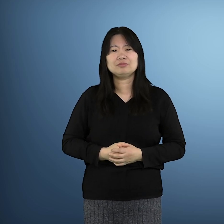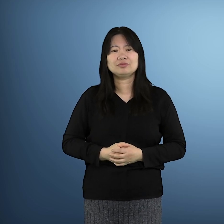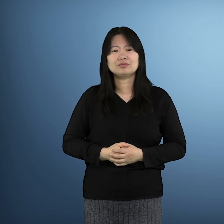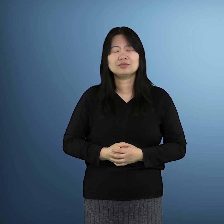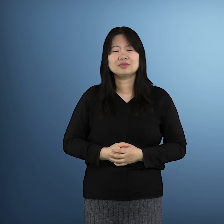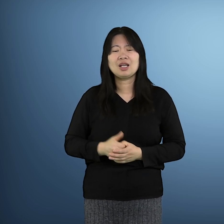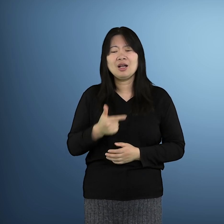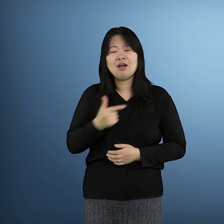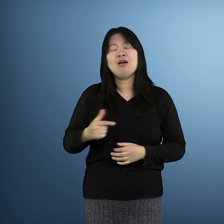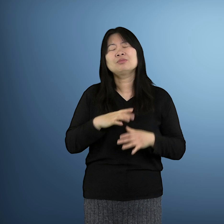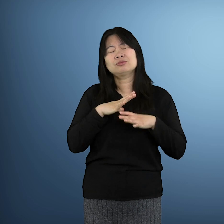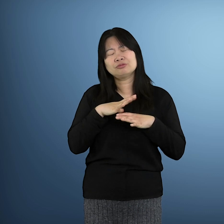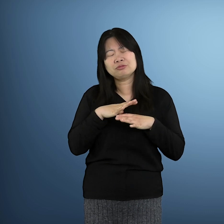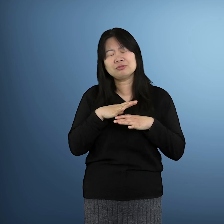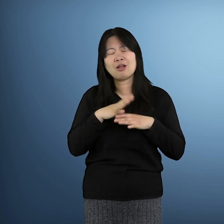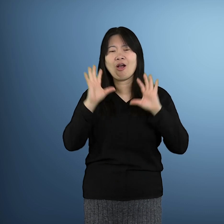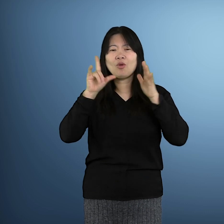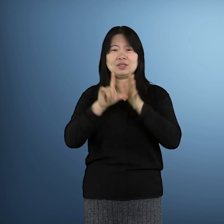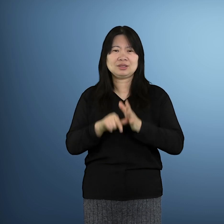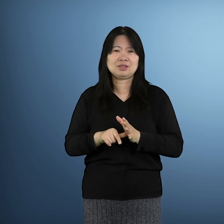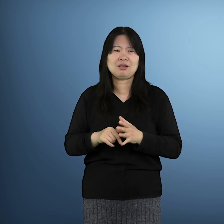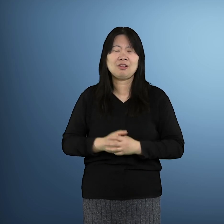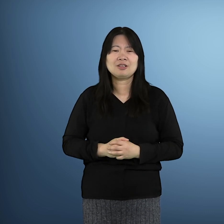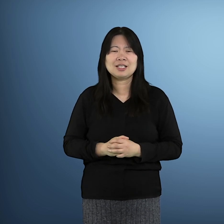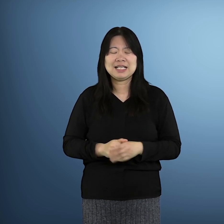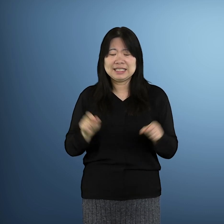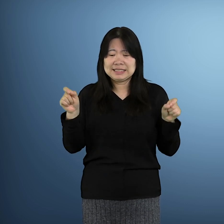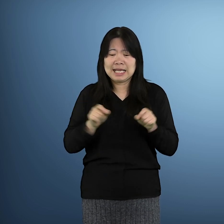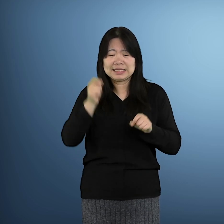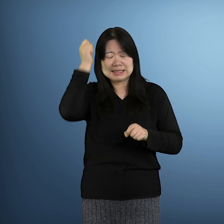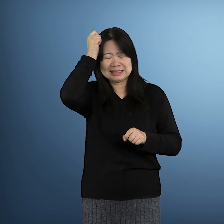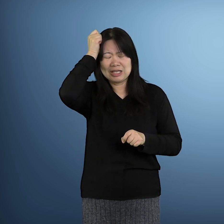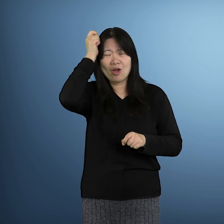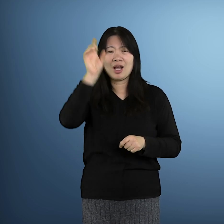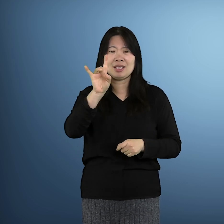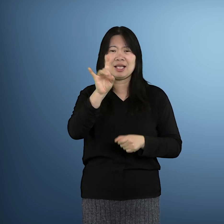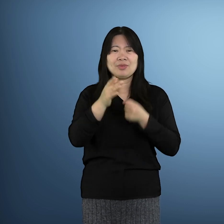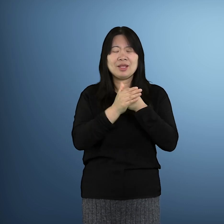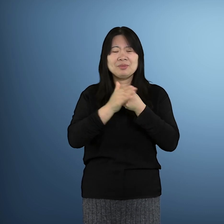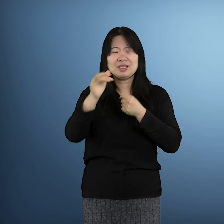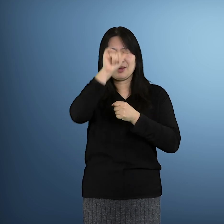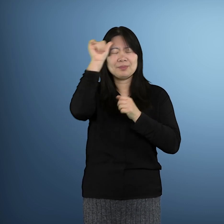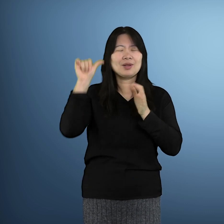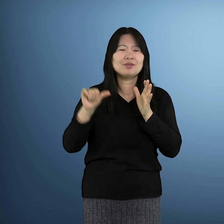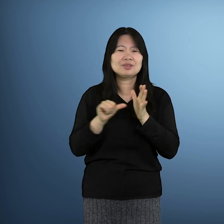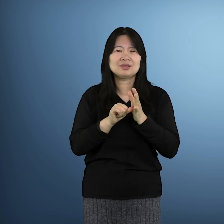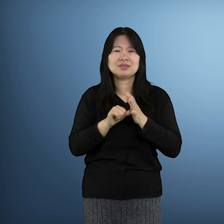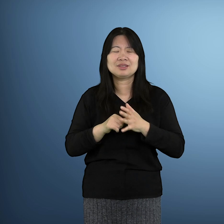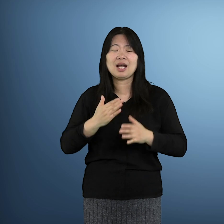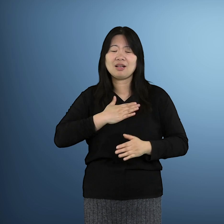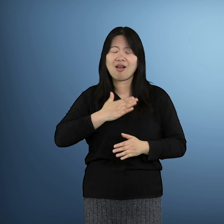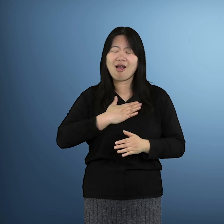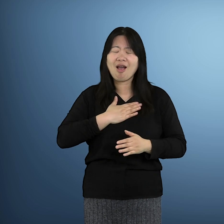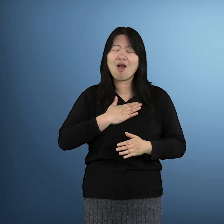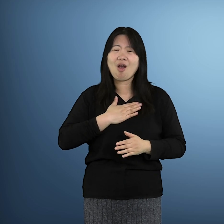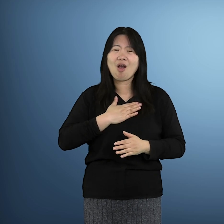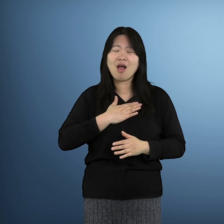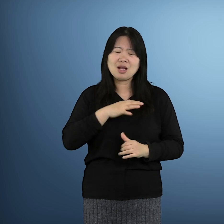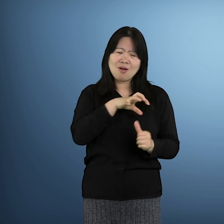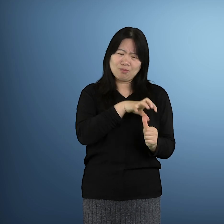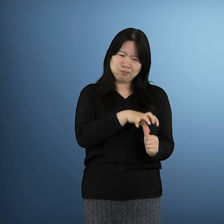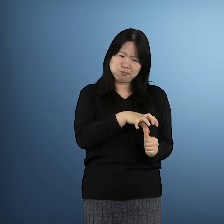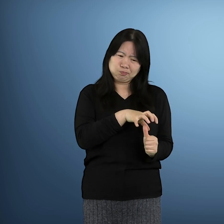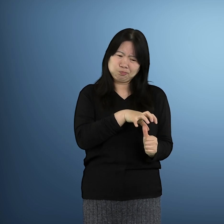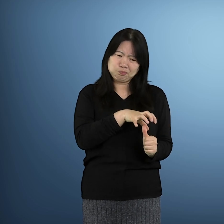그 너무도 무서웠던 어린 시절의 짧은 기억 하나가 평생 자기를 어디로